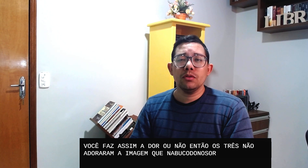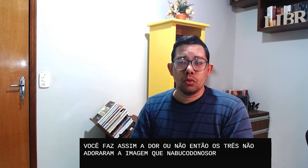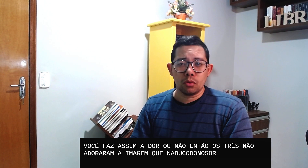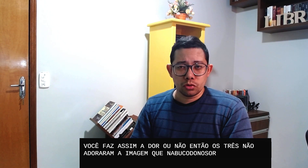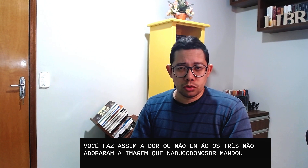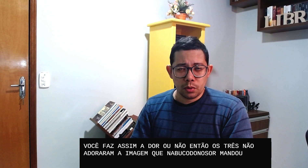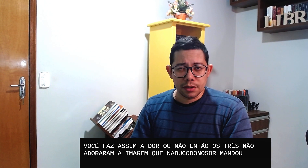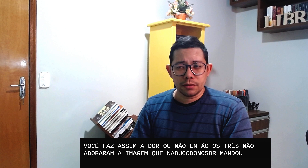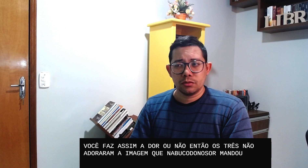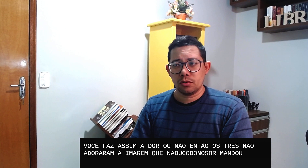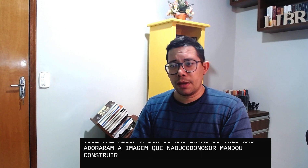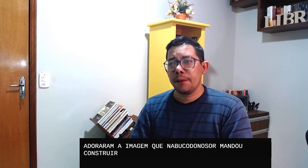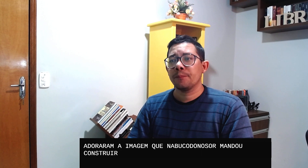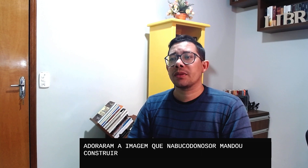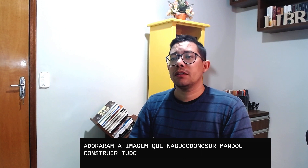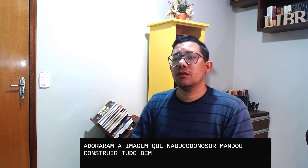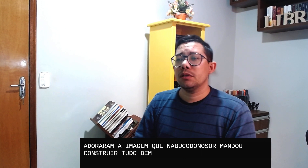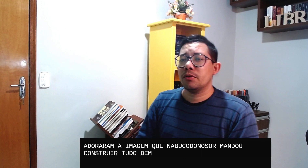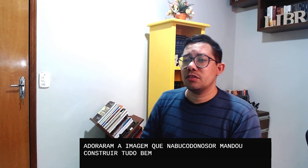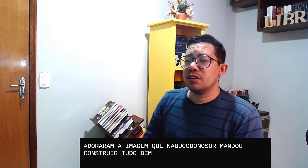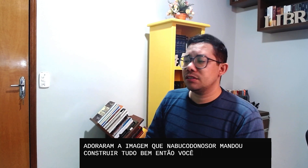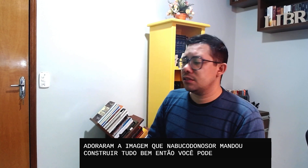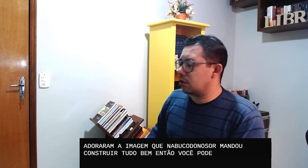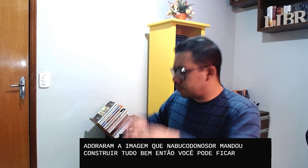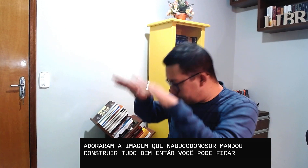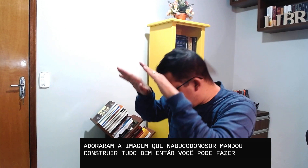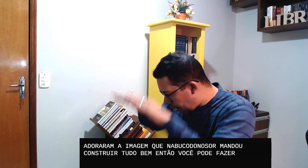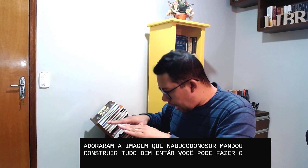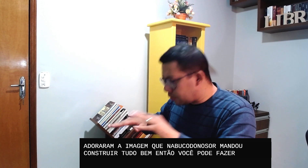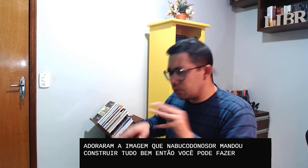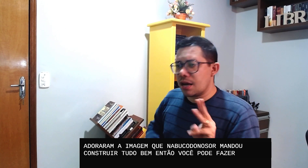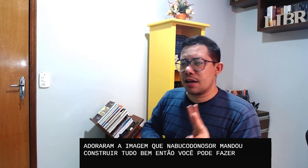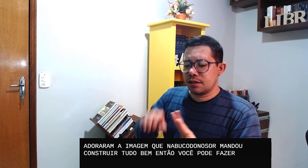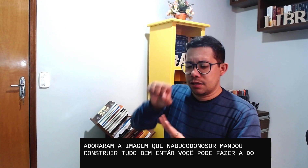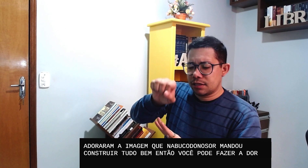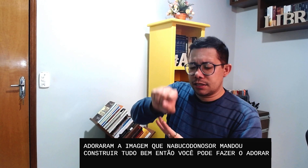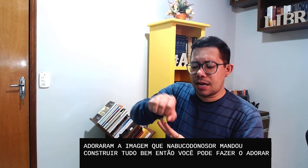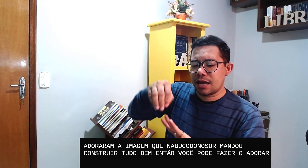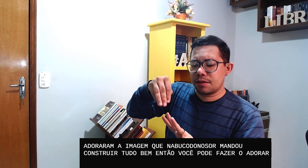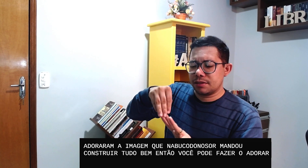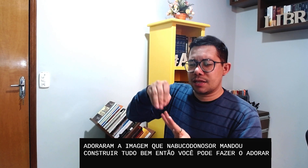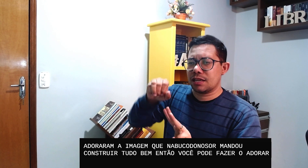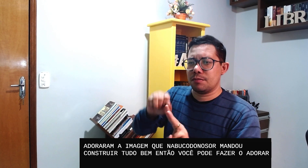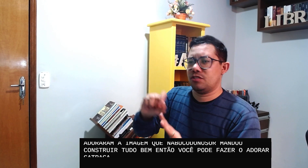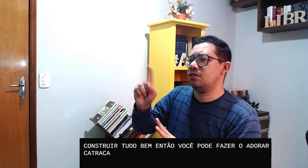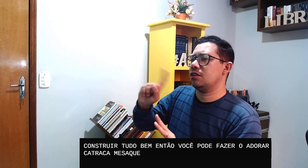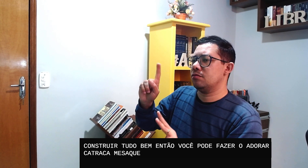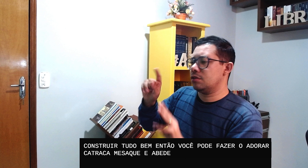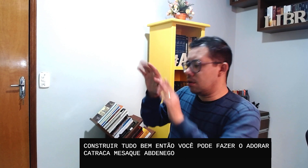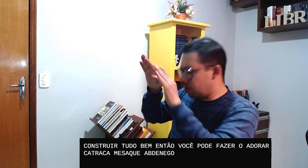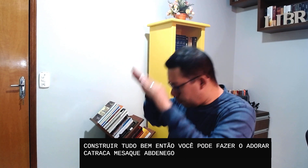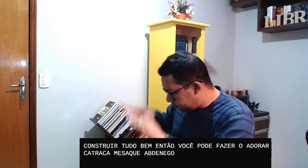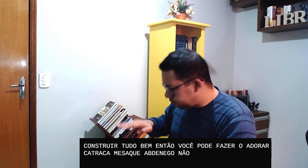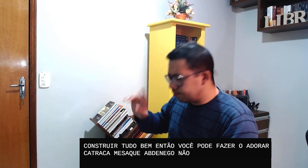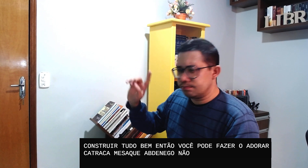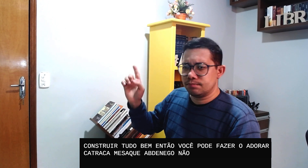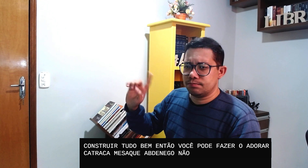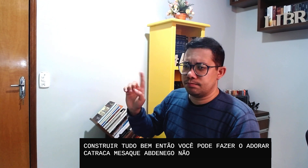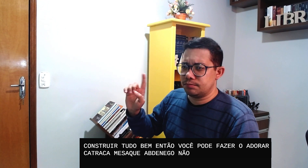mandou construir, tudo bem? Então, você pode fazer, ó, adorar Sadraque, Mesaque, Abednego? Não.